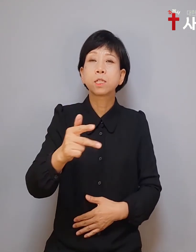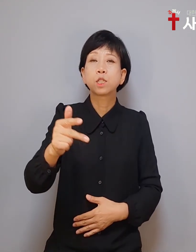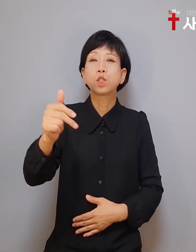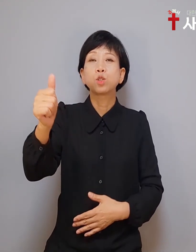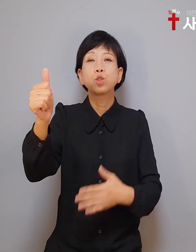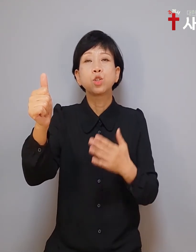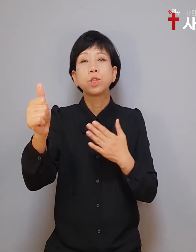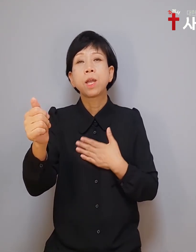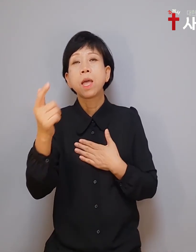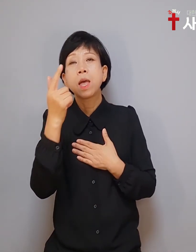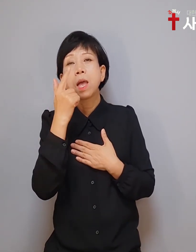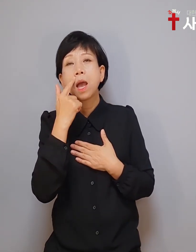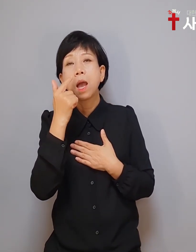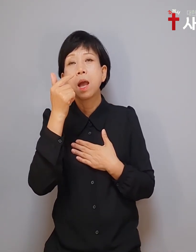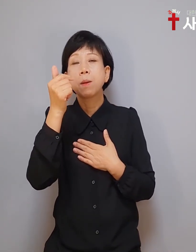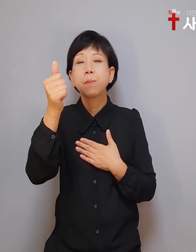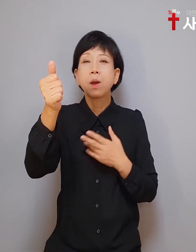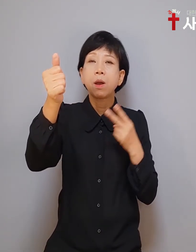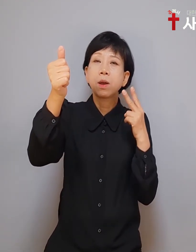신실하신 주, 내